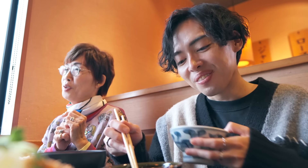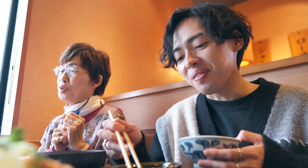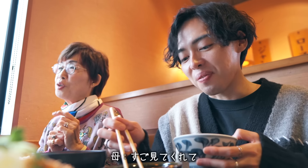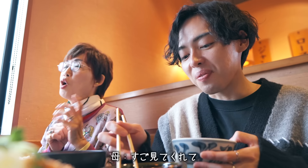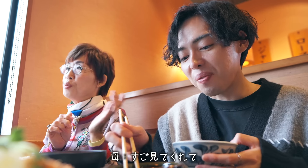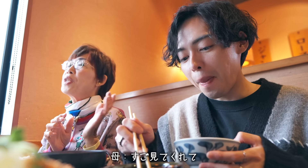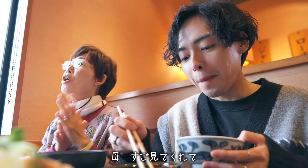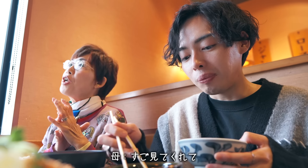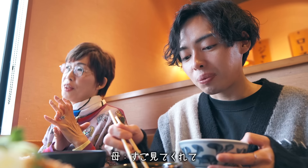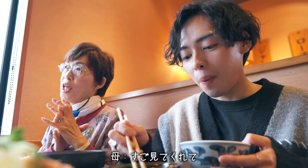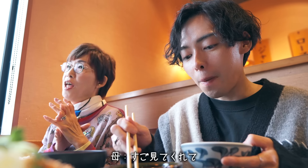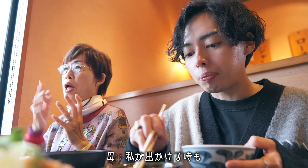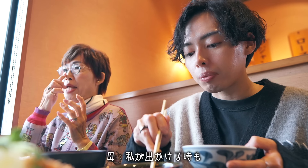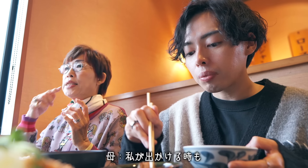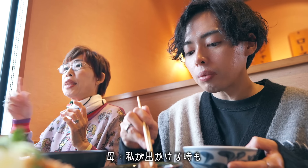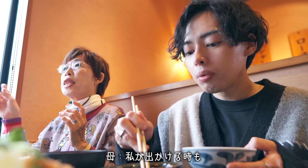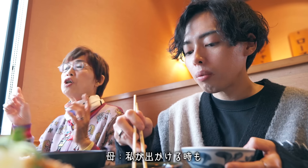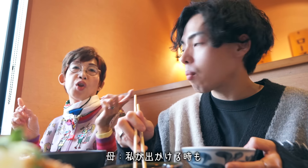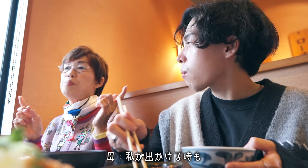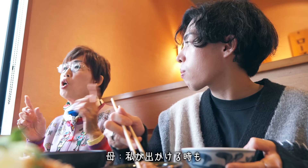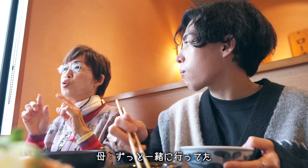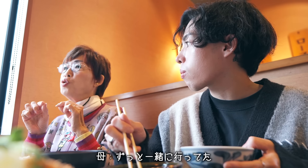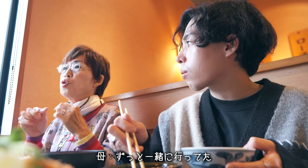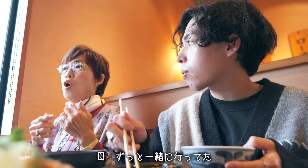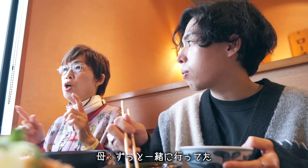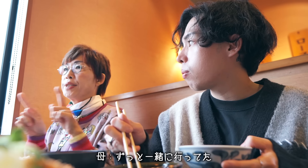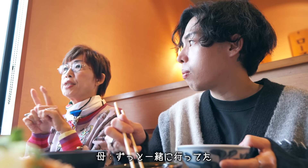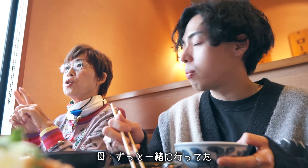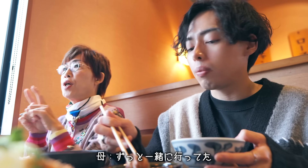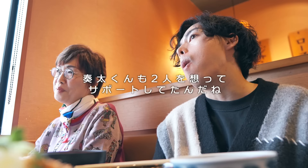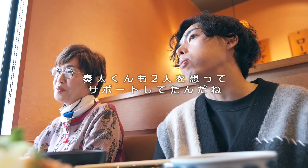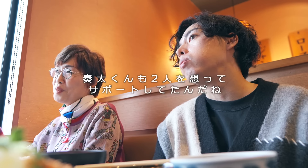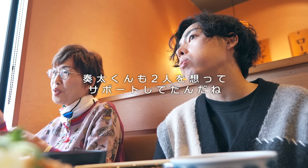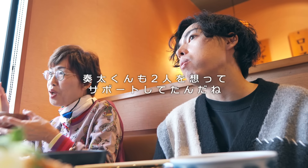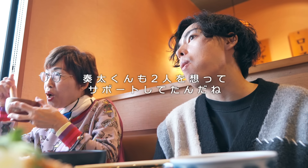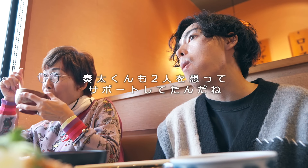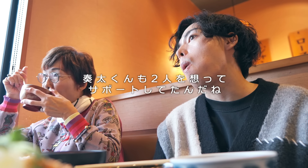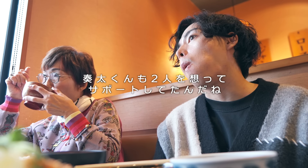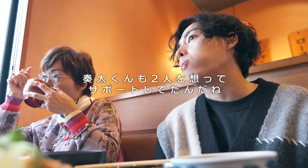よとか、誰だよとか、誰だよとか、誰だよとか、誰だよとか、誰だよ